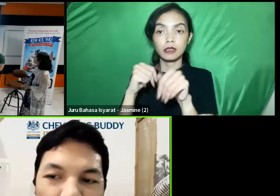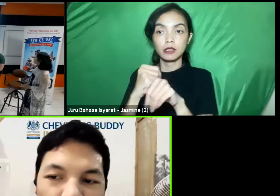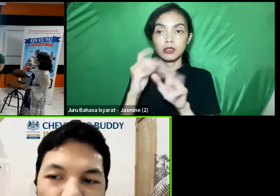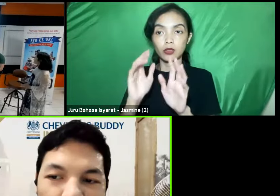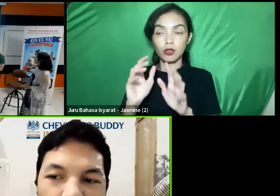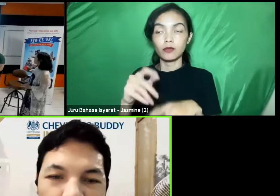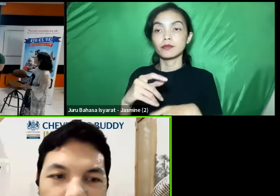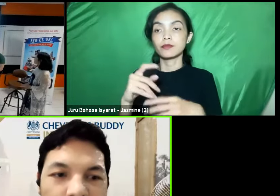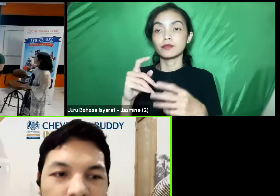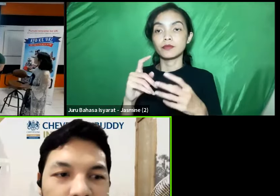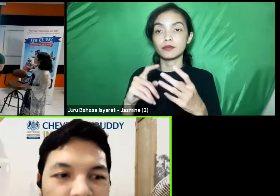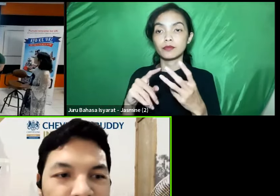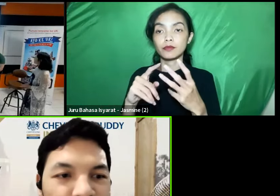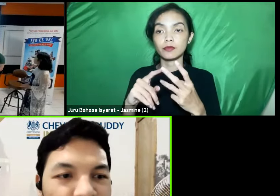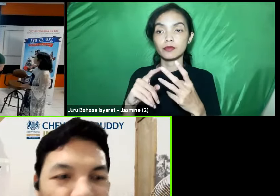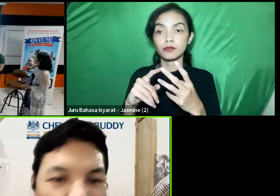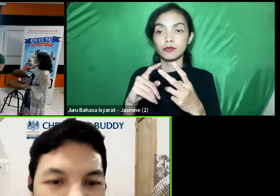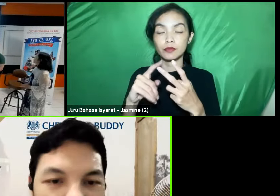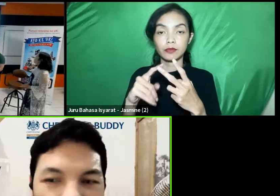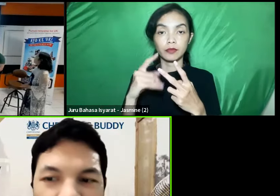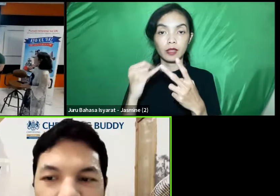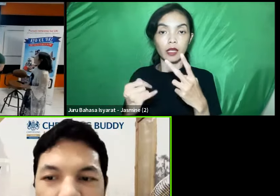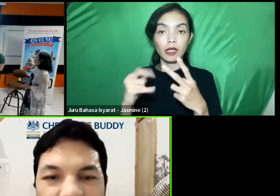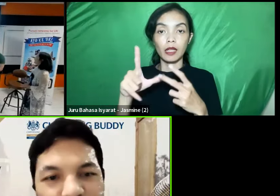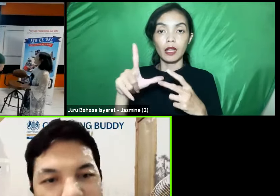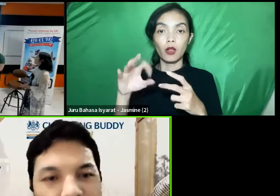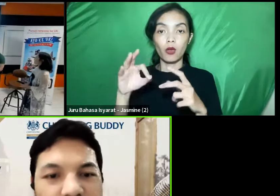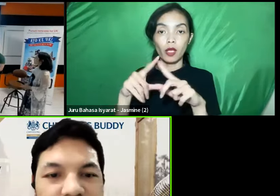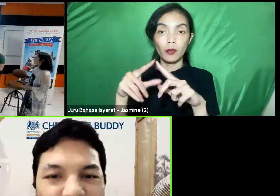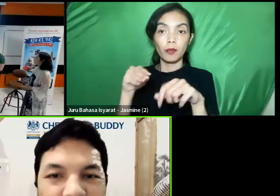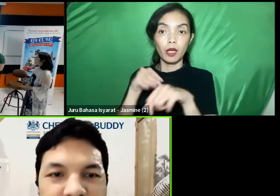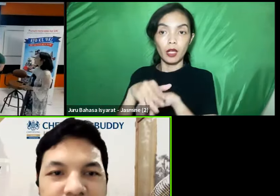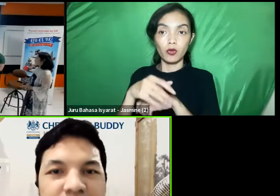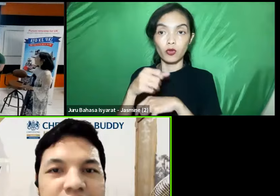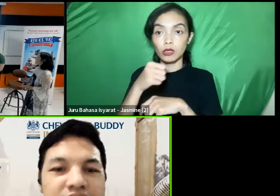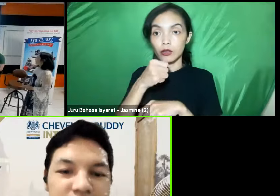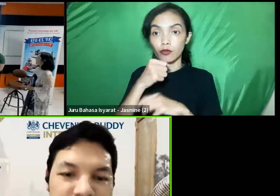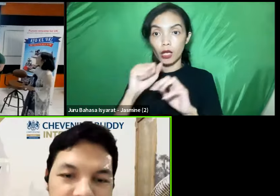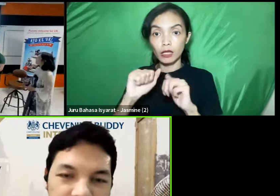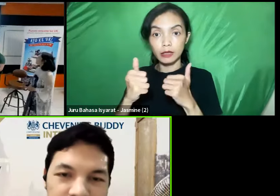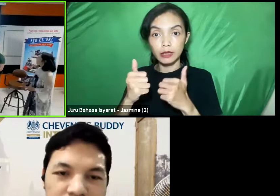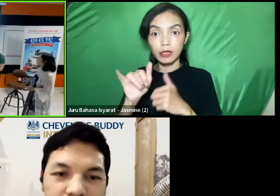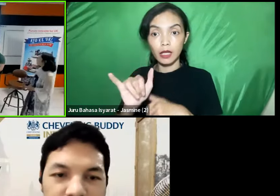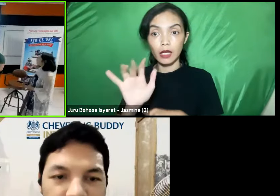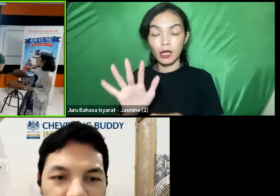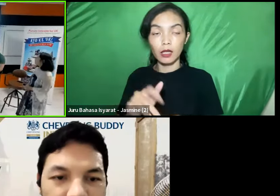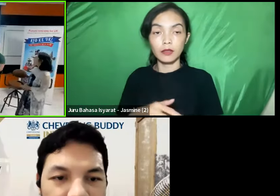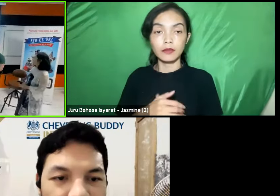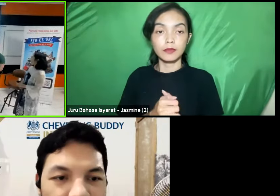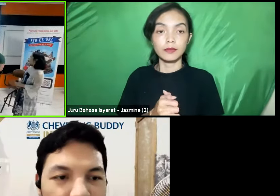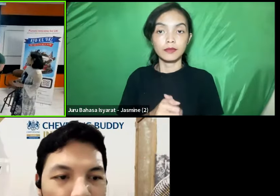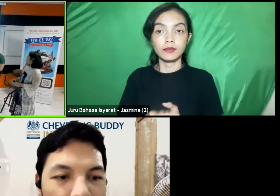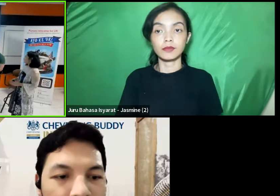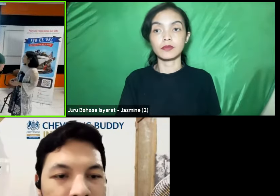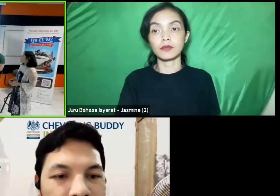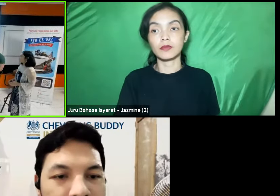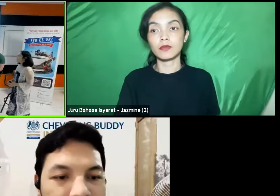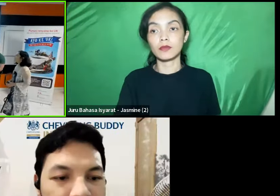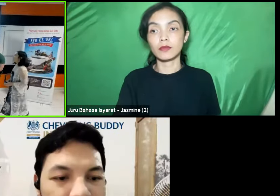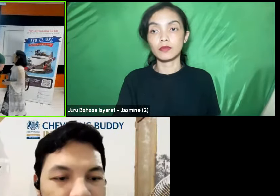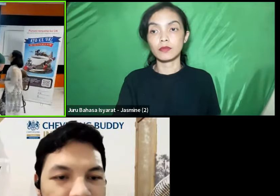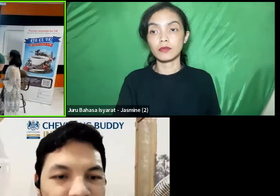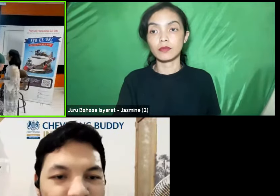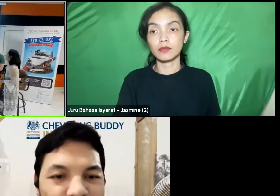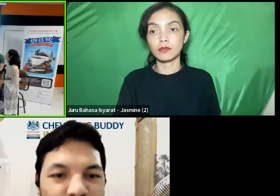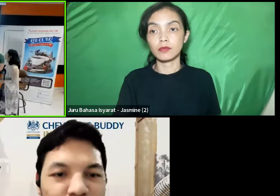apakah berpengaruh pada hasil interview eh itu saja sih Terima kasih pertanyaan untuk kararas nih pas banget